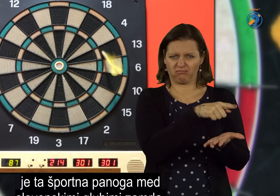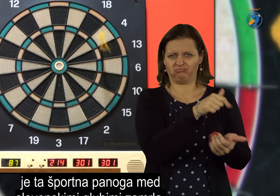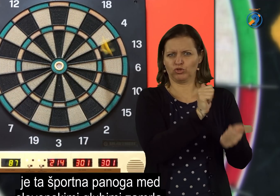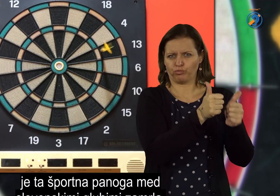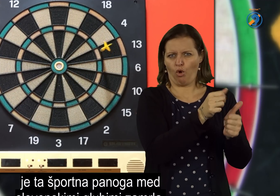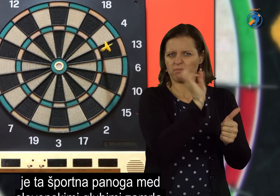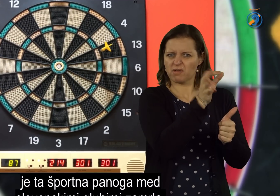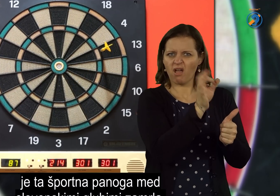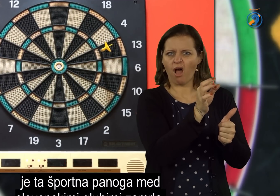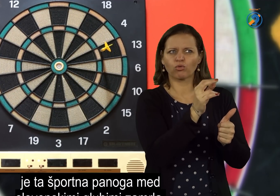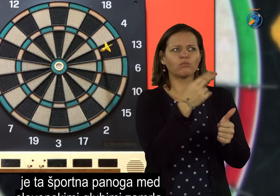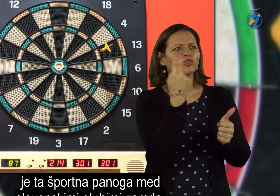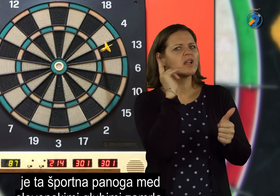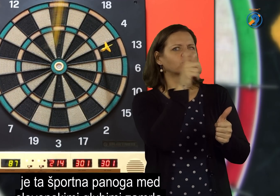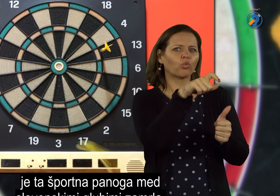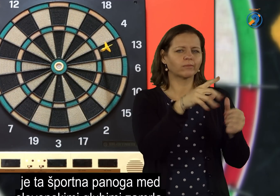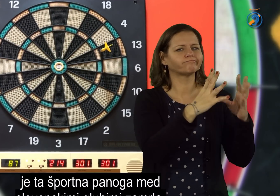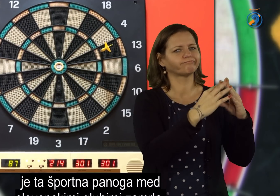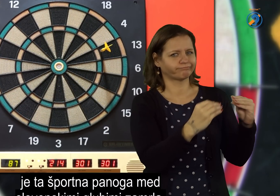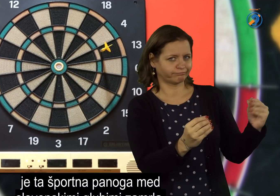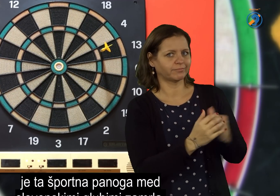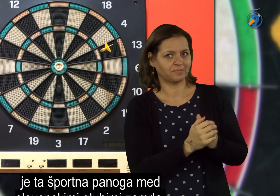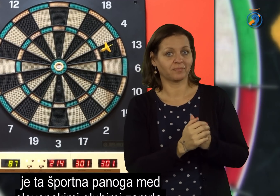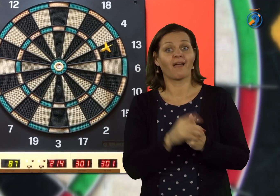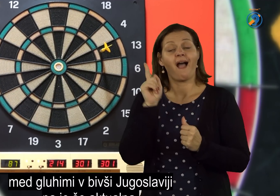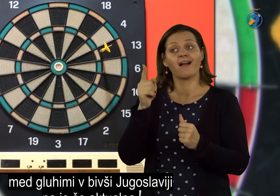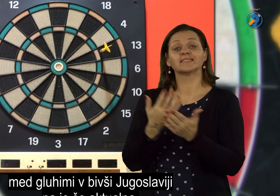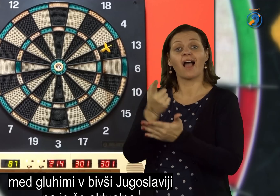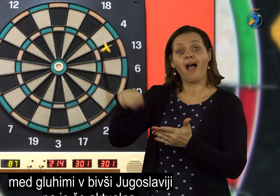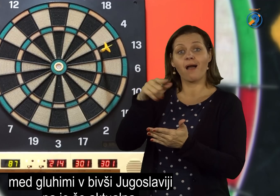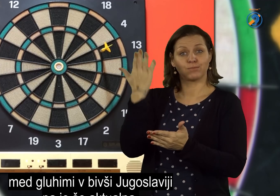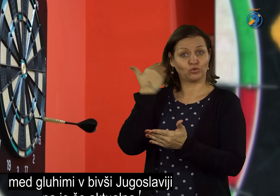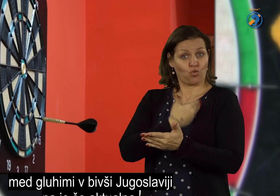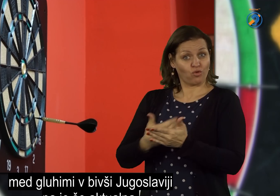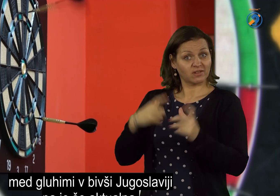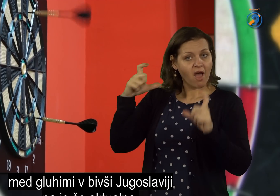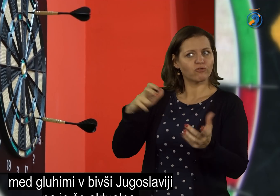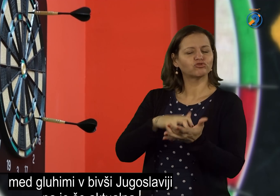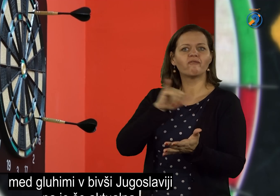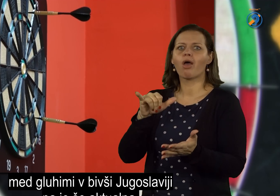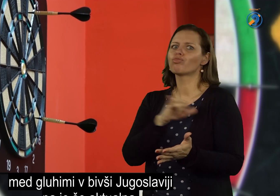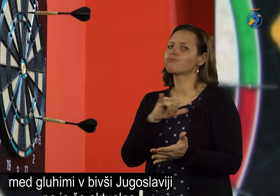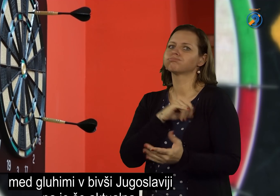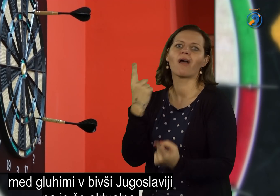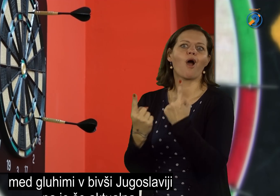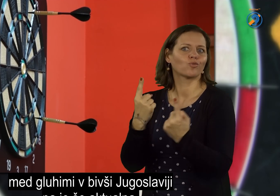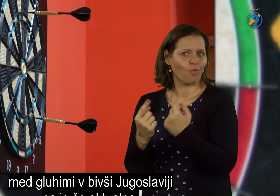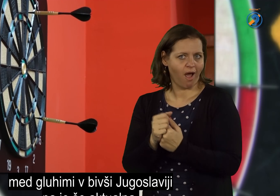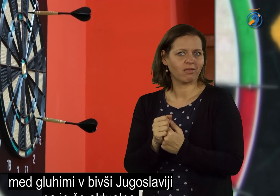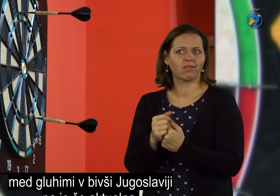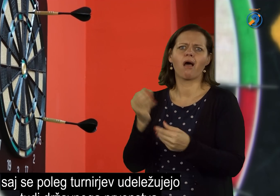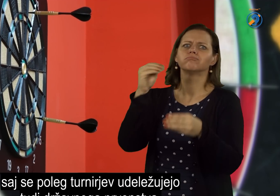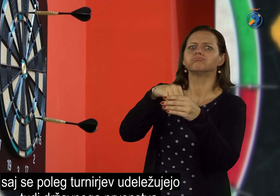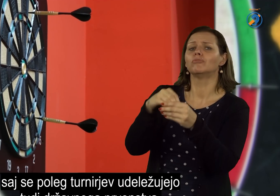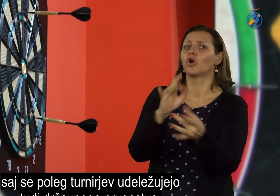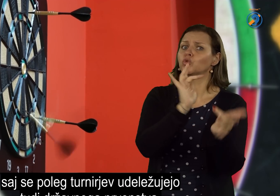ta športna panoga med slovenskimi gluhimi zamrla. Med gluhimi v bivši Jugoslaviji pa je še aktualna, saj se